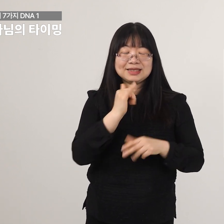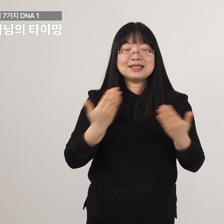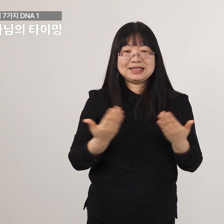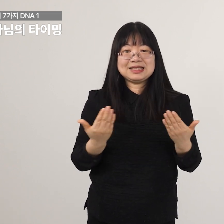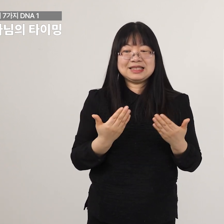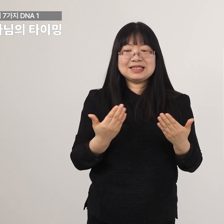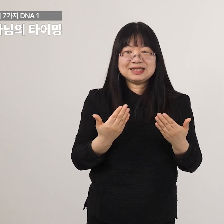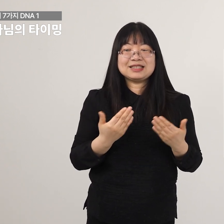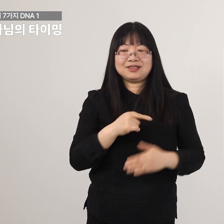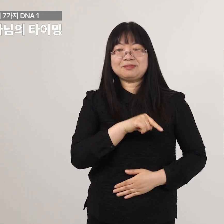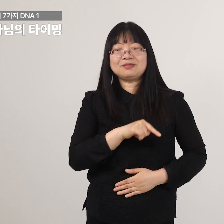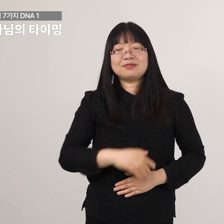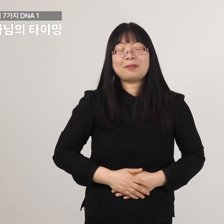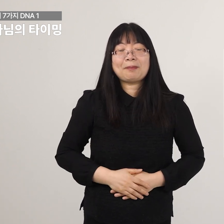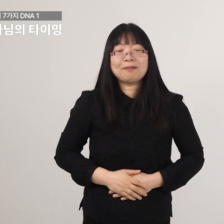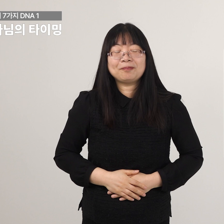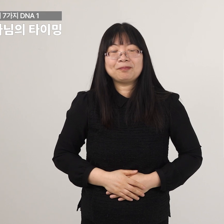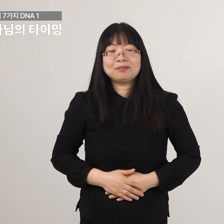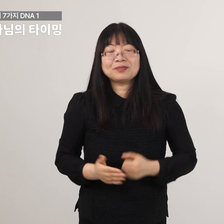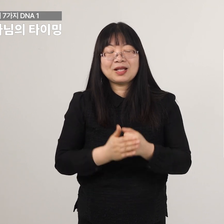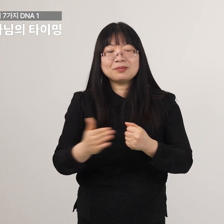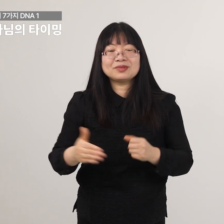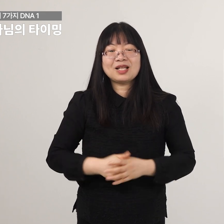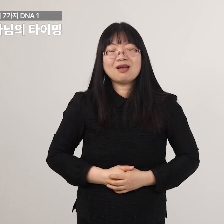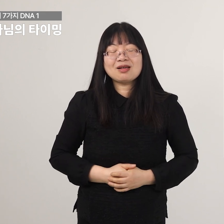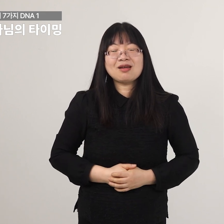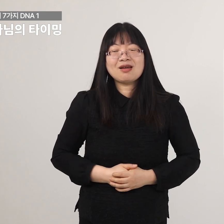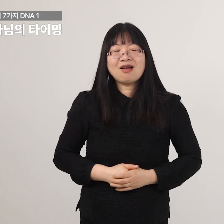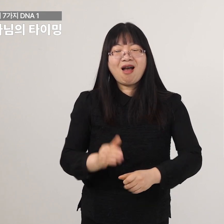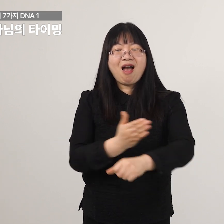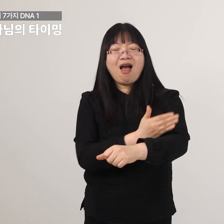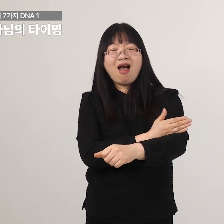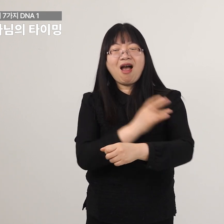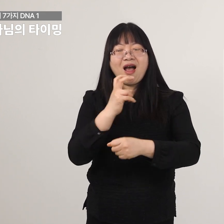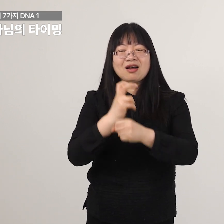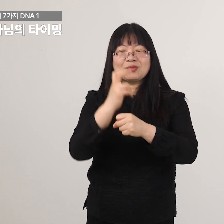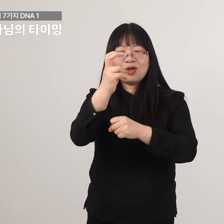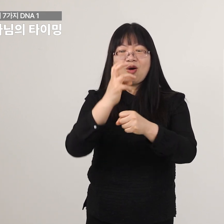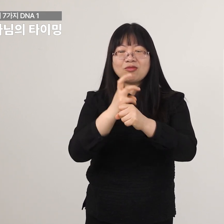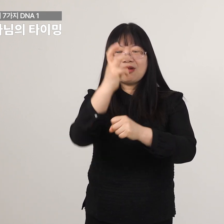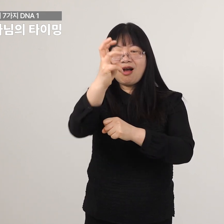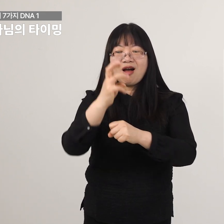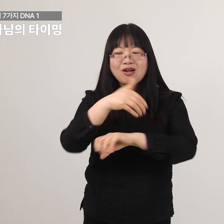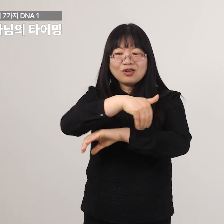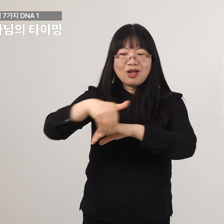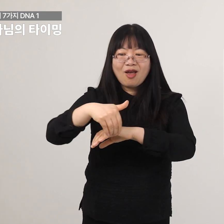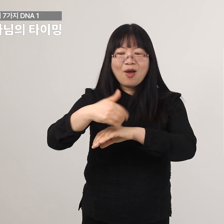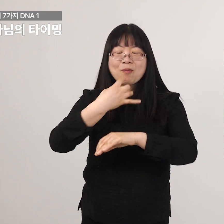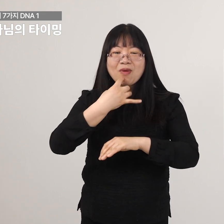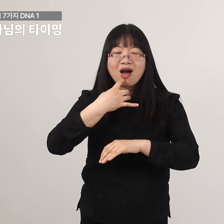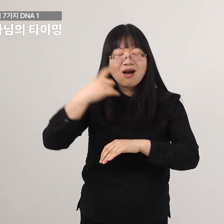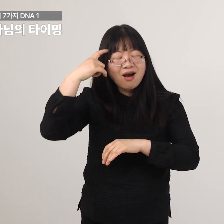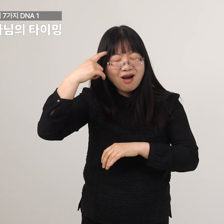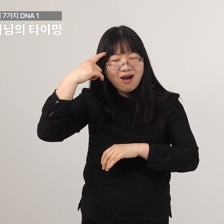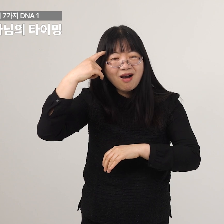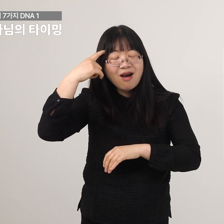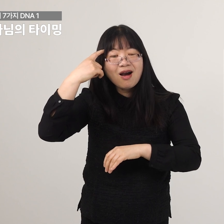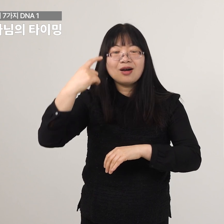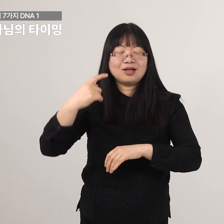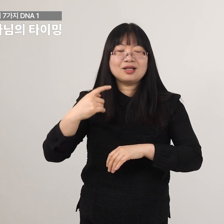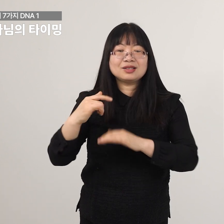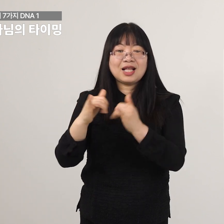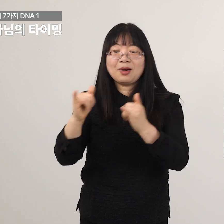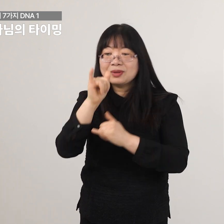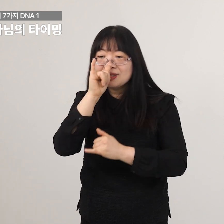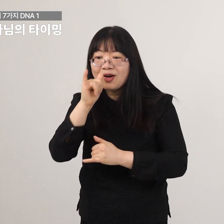하는 거예요. 근데 허황스럽게 뭐 20년 후, 30년 후 계획까지 막 세우고 그런